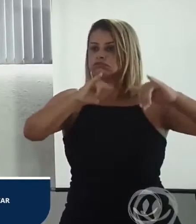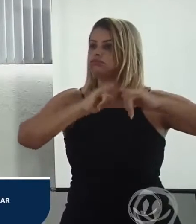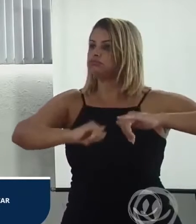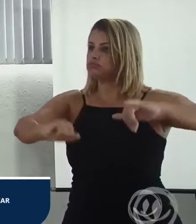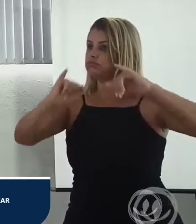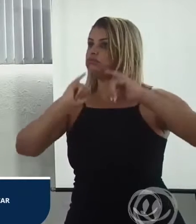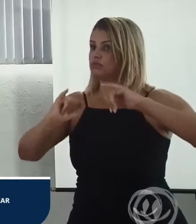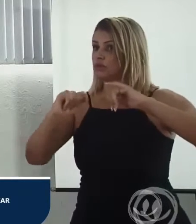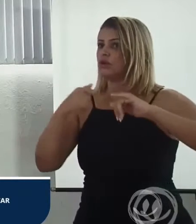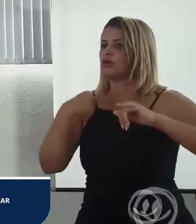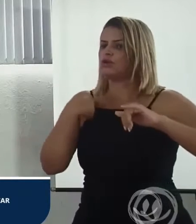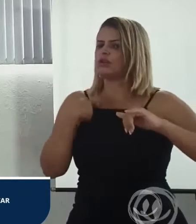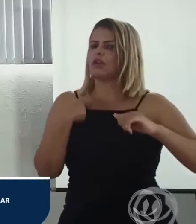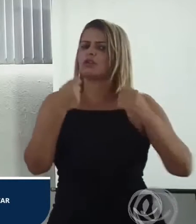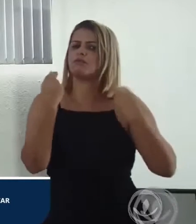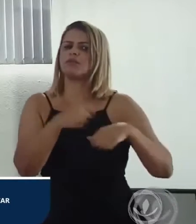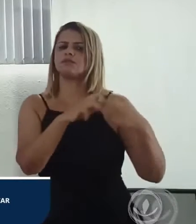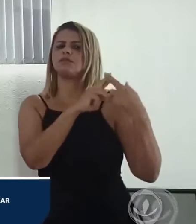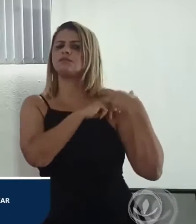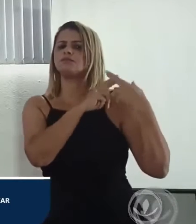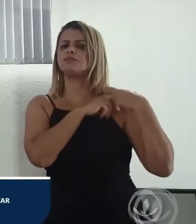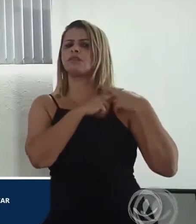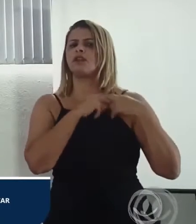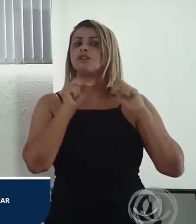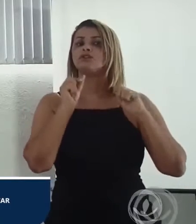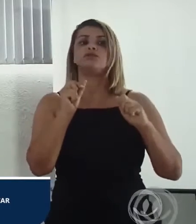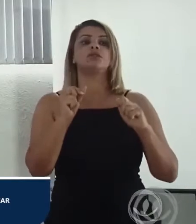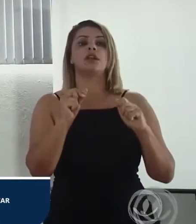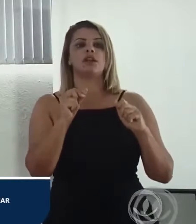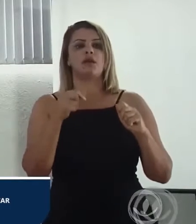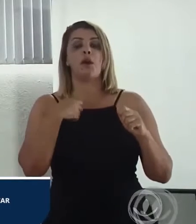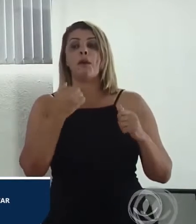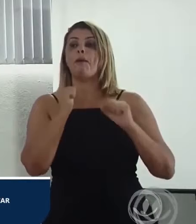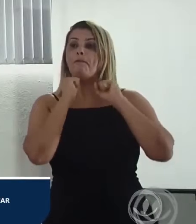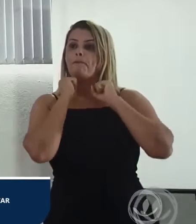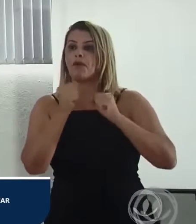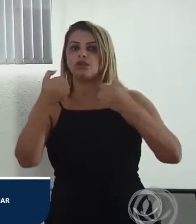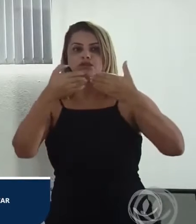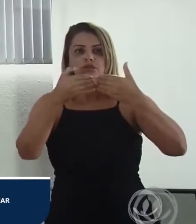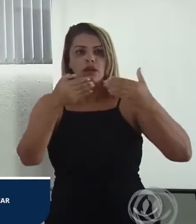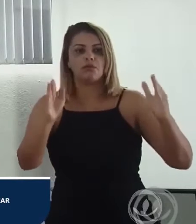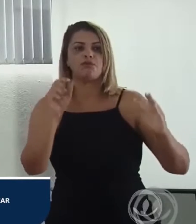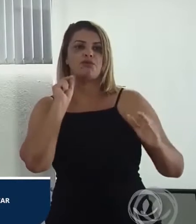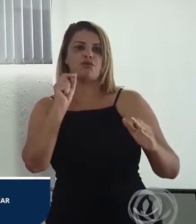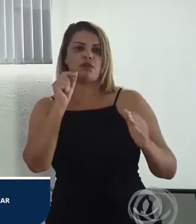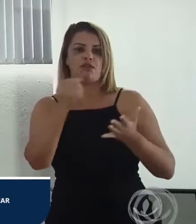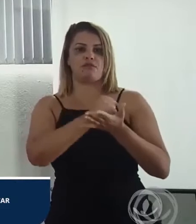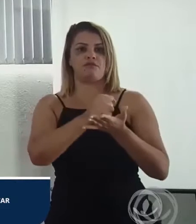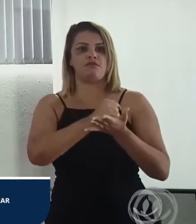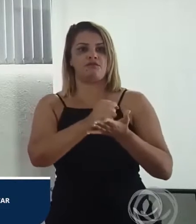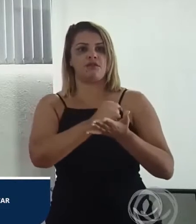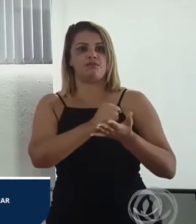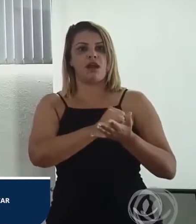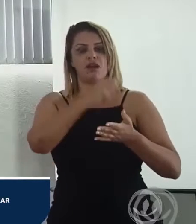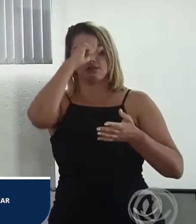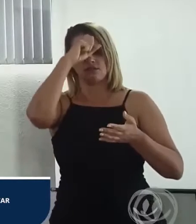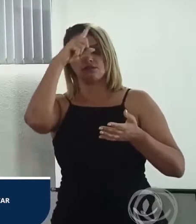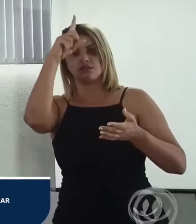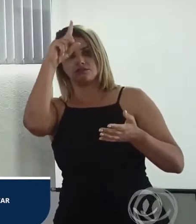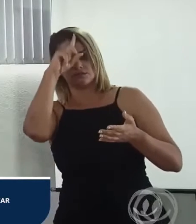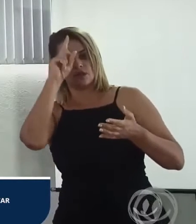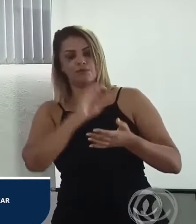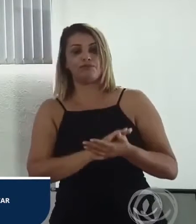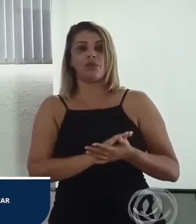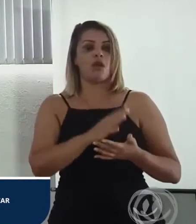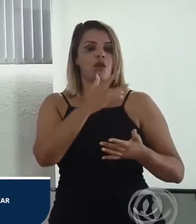é considerado essencial e deve funcionar? Farmácias, clínicas, laboratórios de análises clínicas,